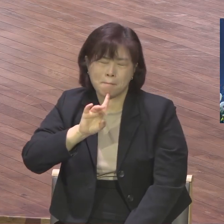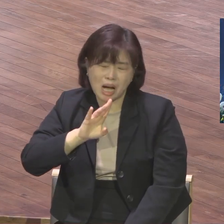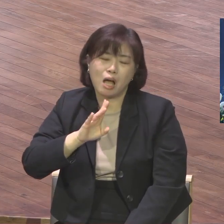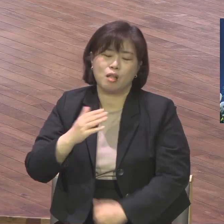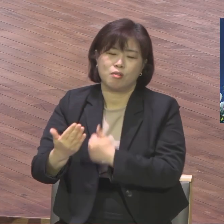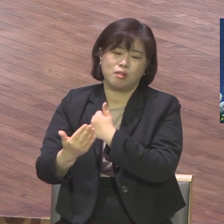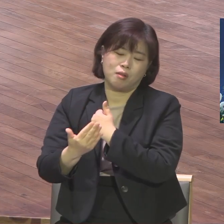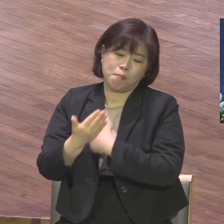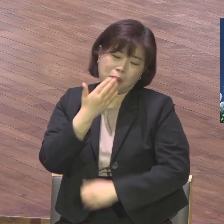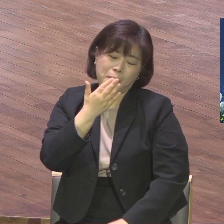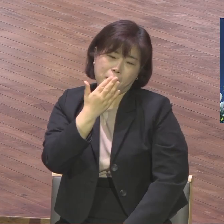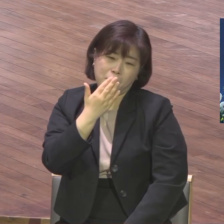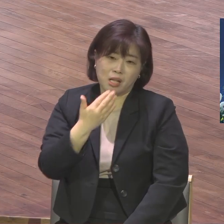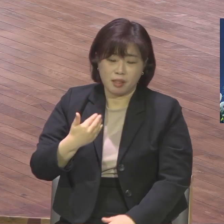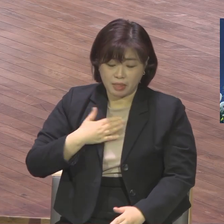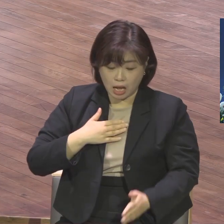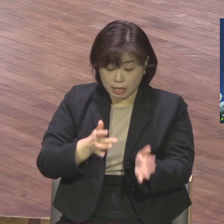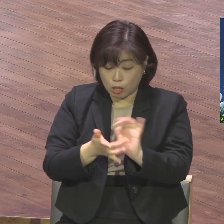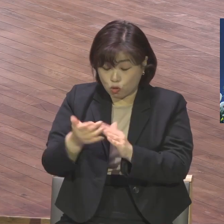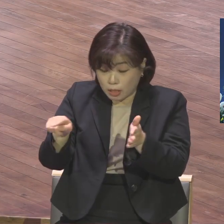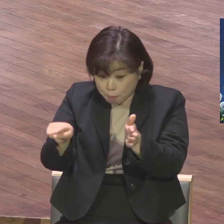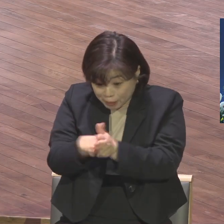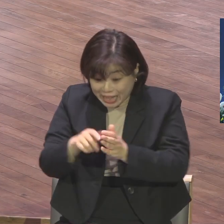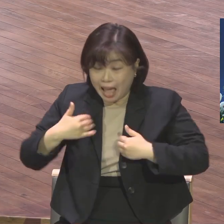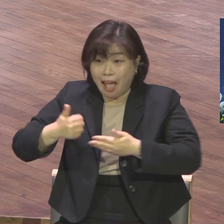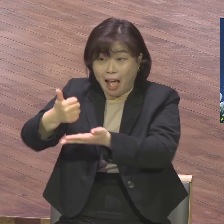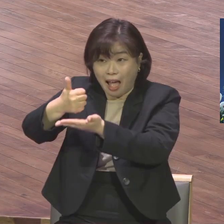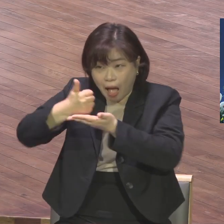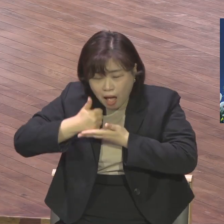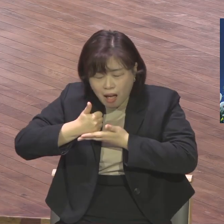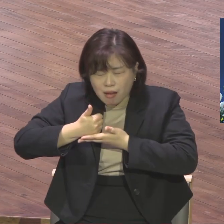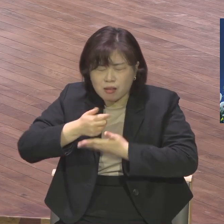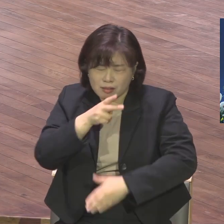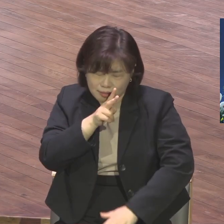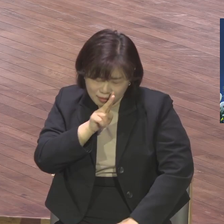구원의 길이구나. 그분을 영접하는 것이 내가 사는 길이구나.